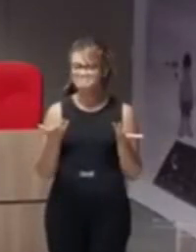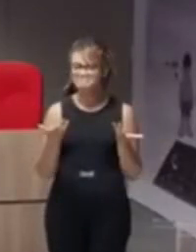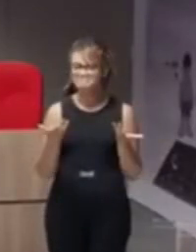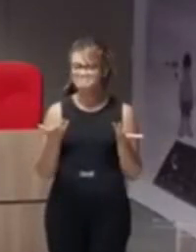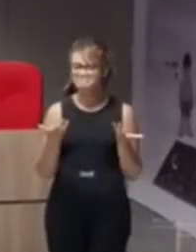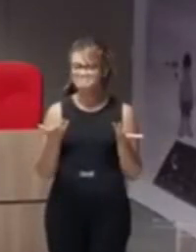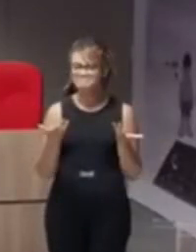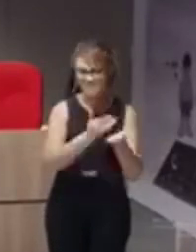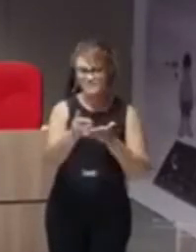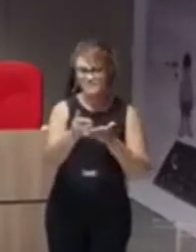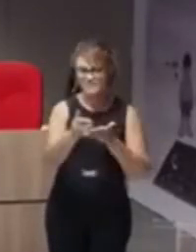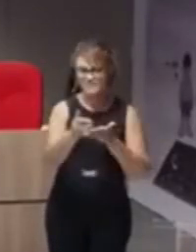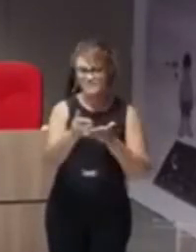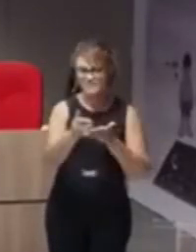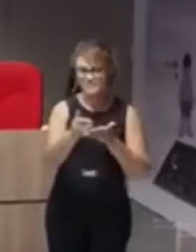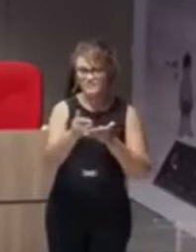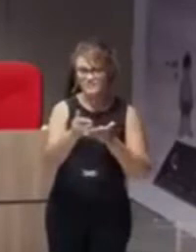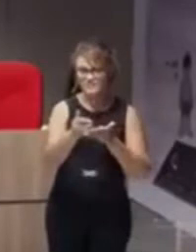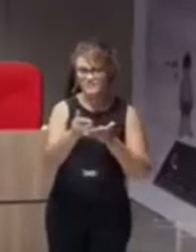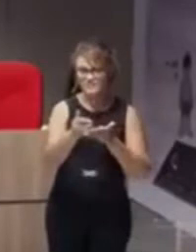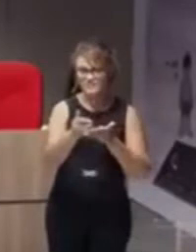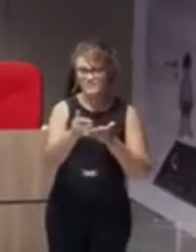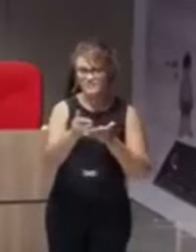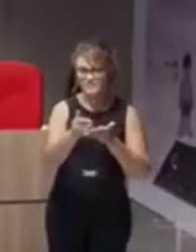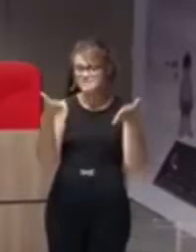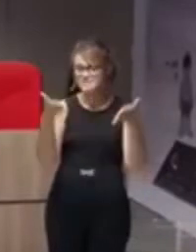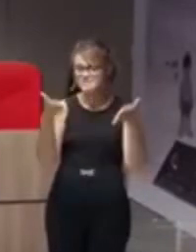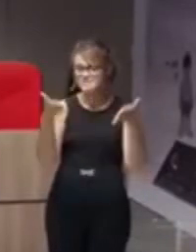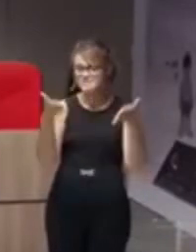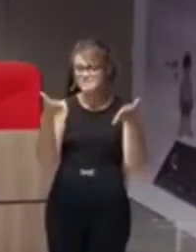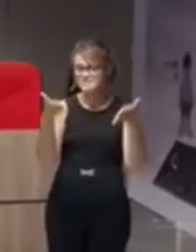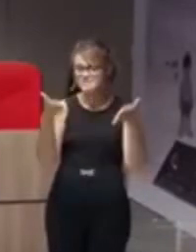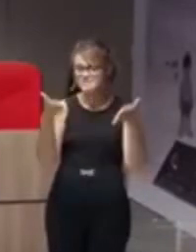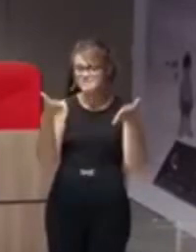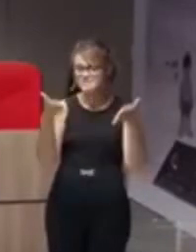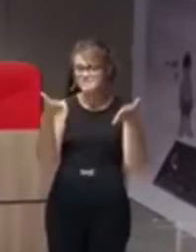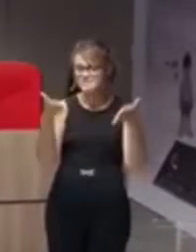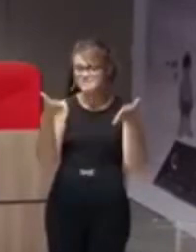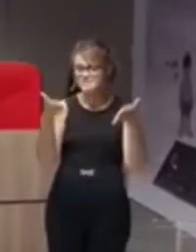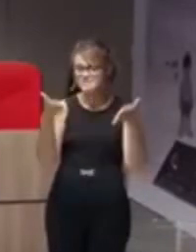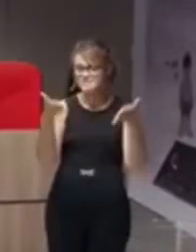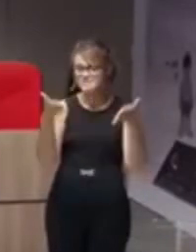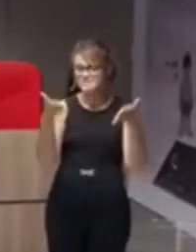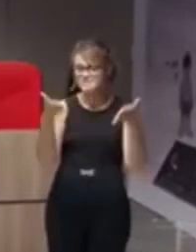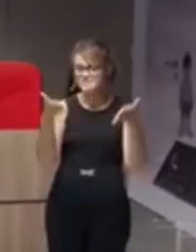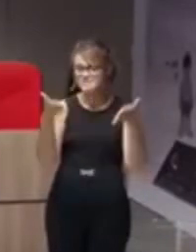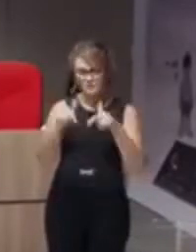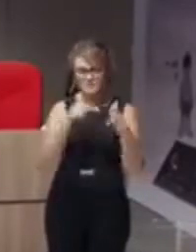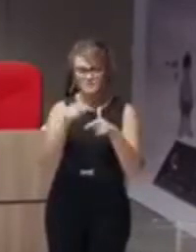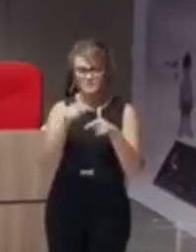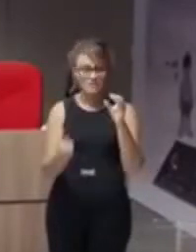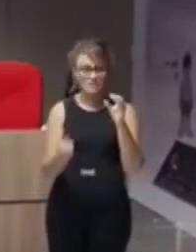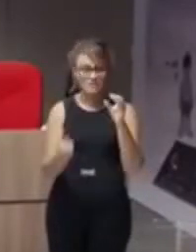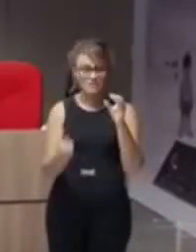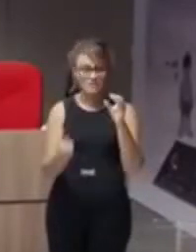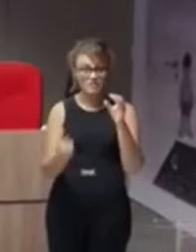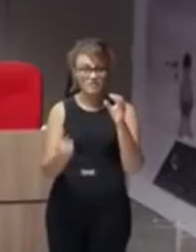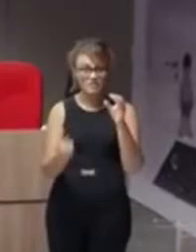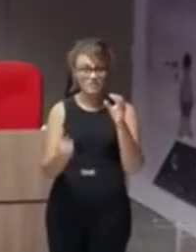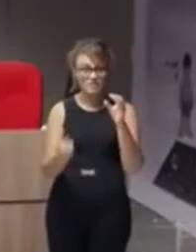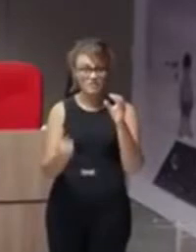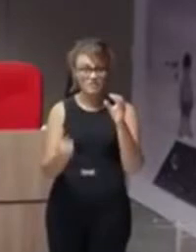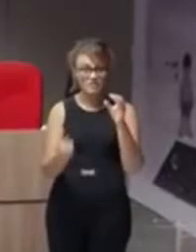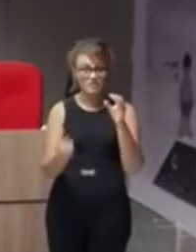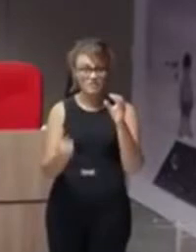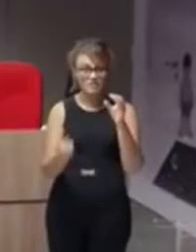confirmada com certeza da participação do Ministério Público do Trabalho, né, que é uma inovação nesse processo,